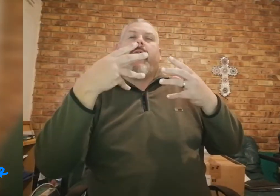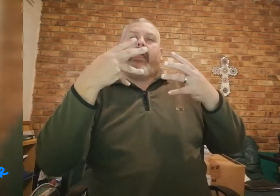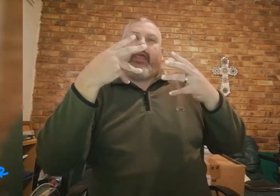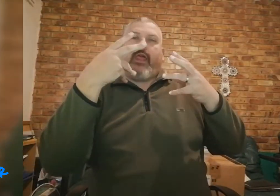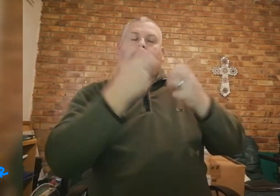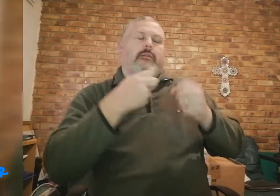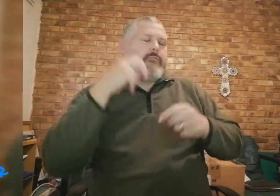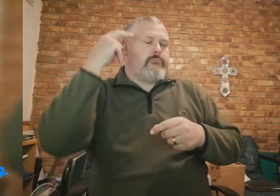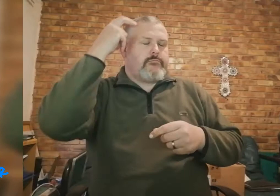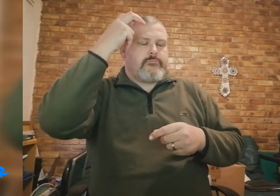het,